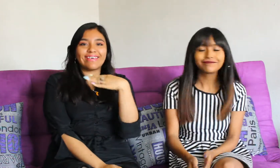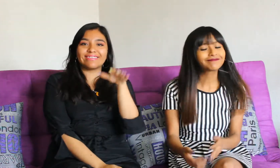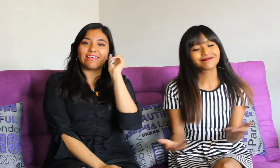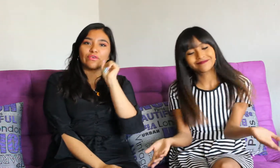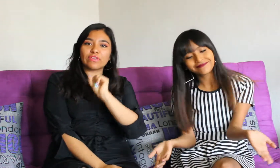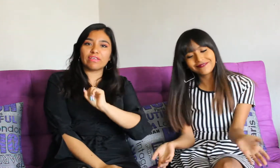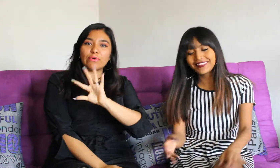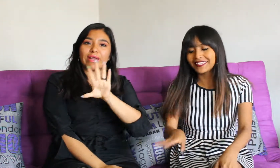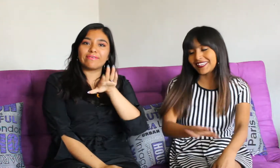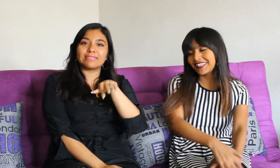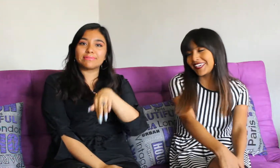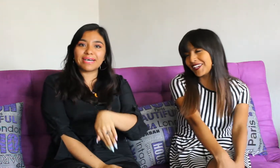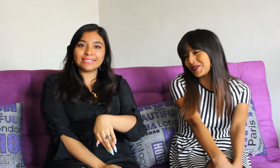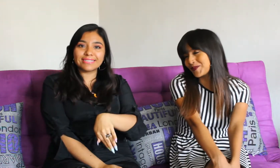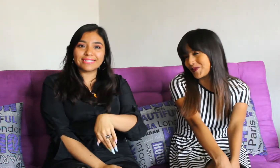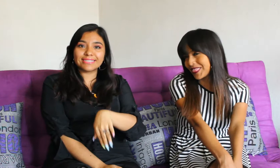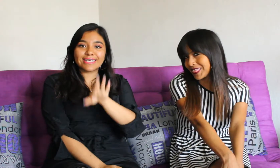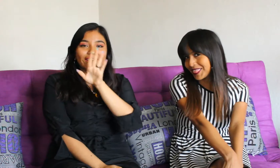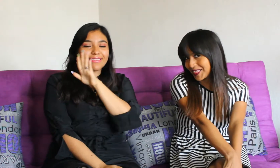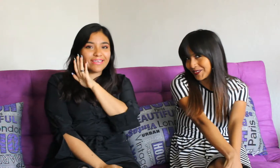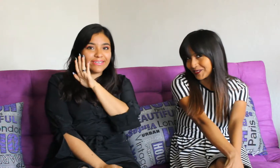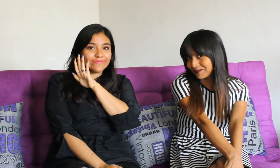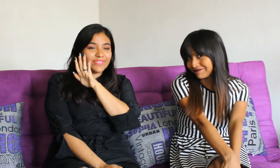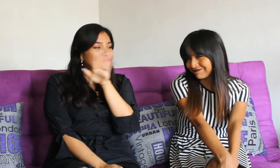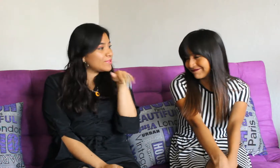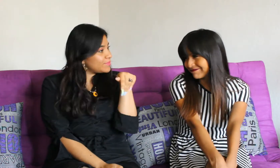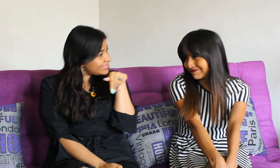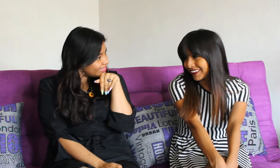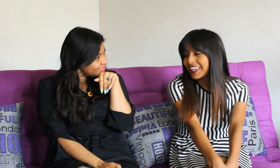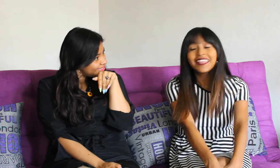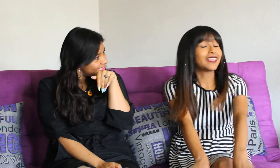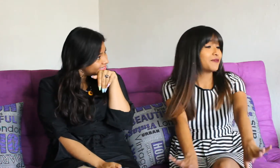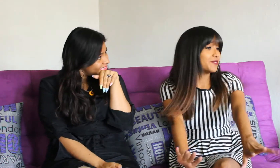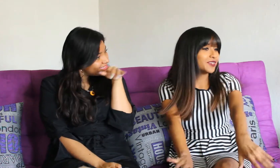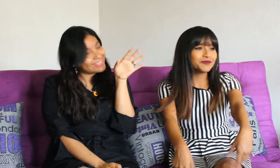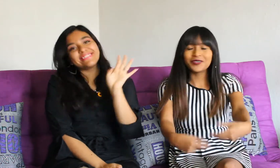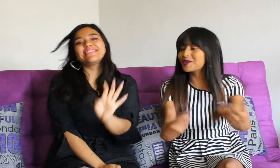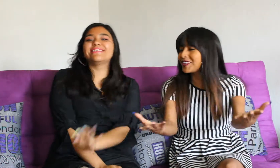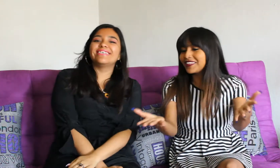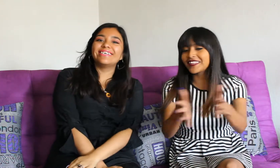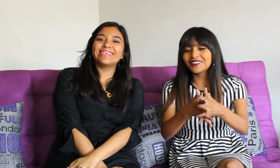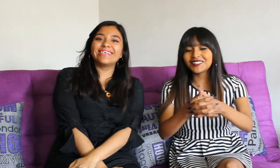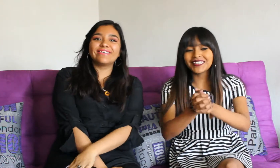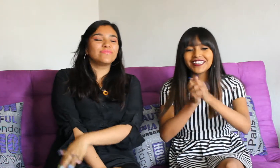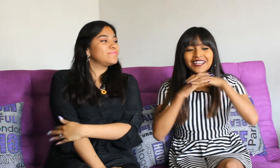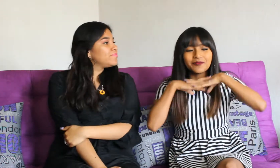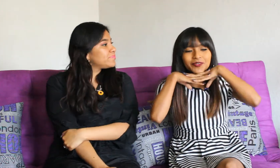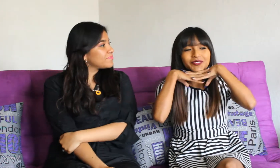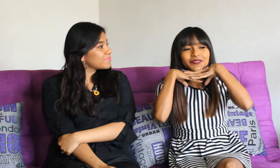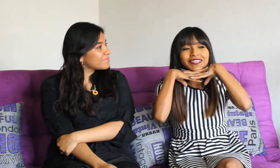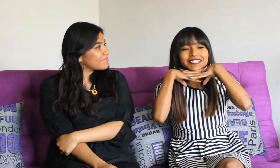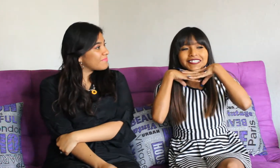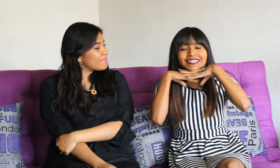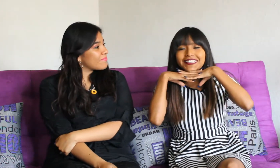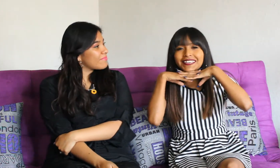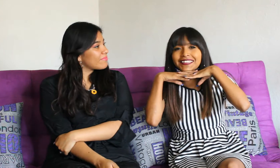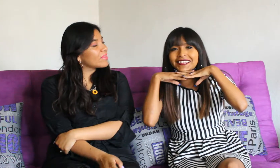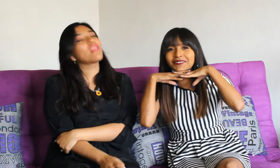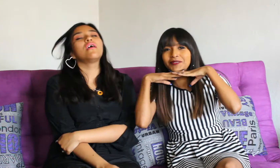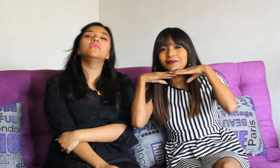de estar contigo una vez ¿qué más. Aquí. ¿Y tú cómo estás? También muy contenta, no se diga, muy feliz, radiante,